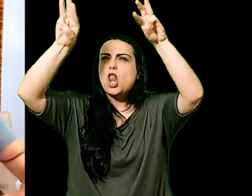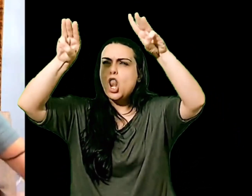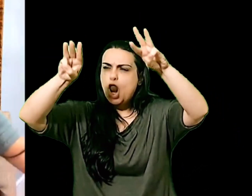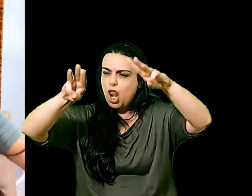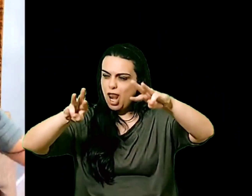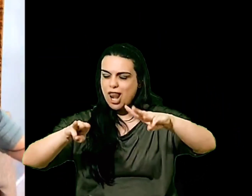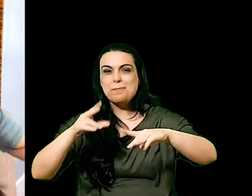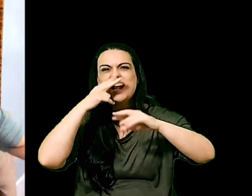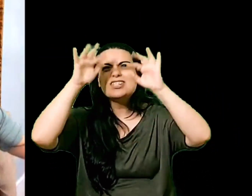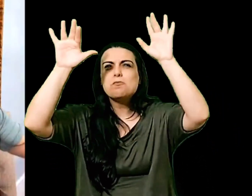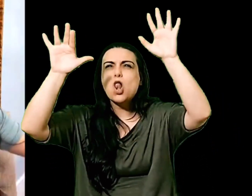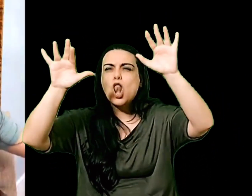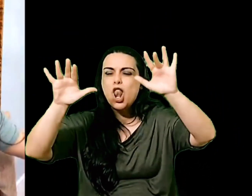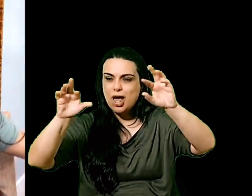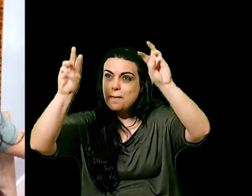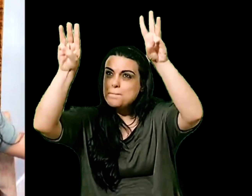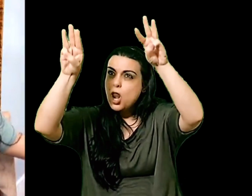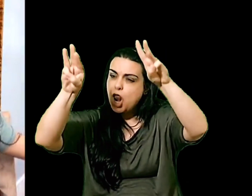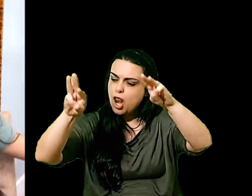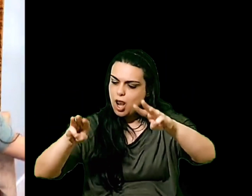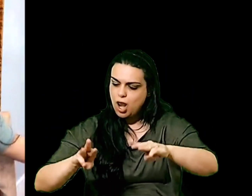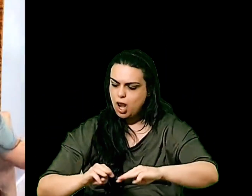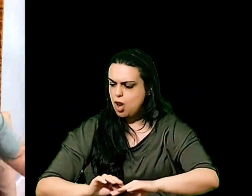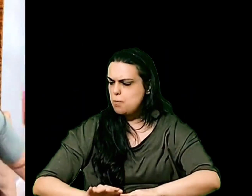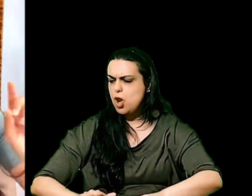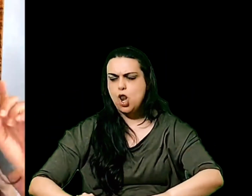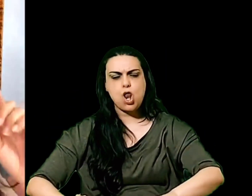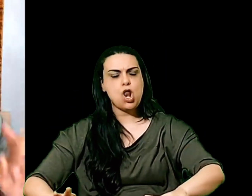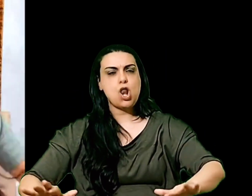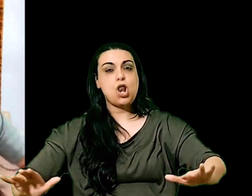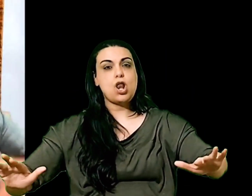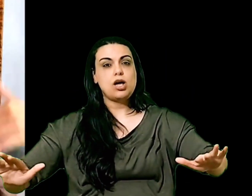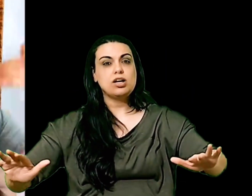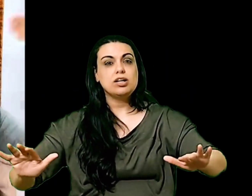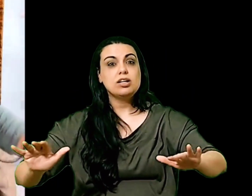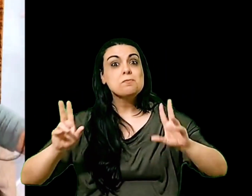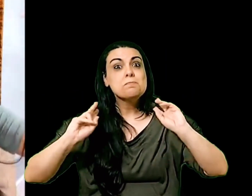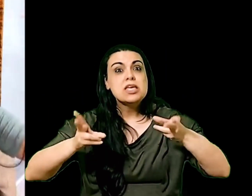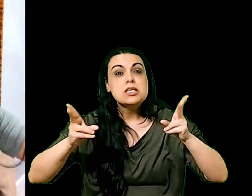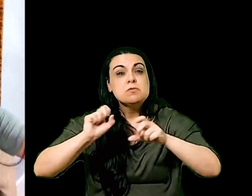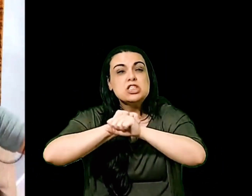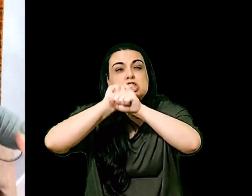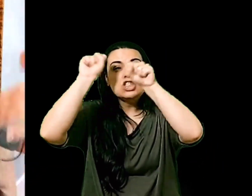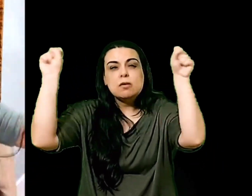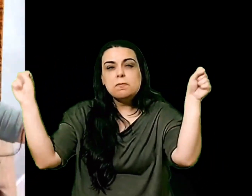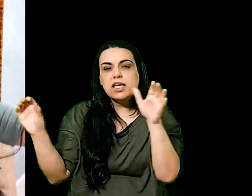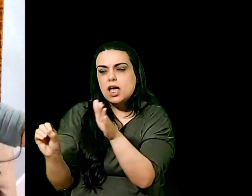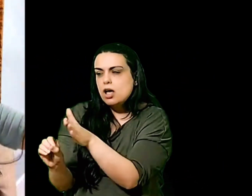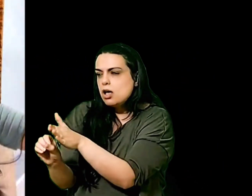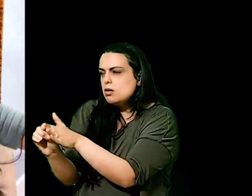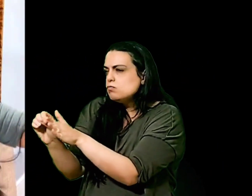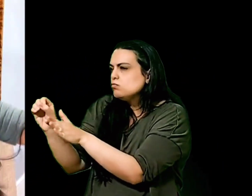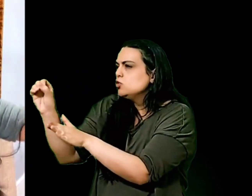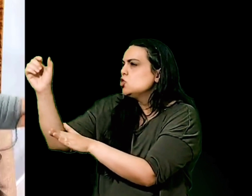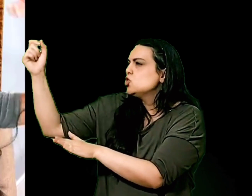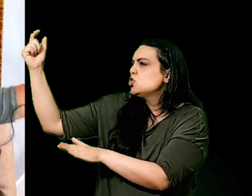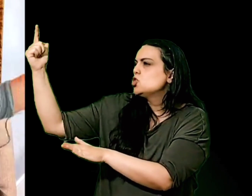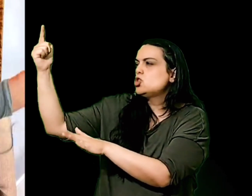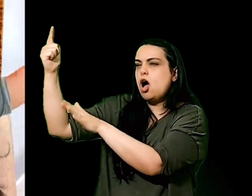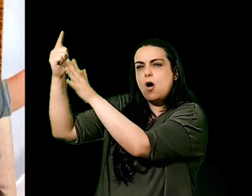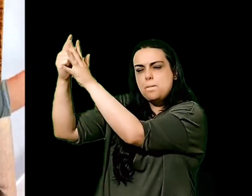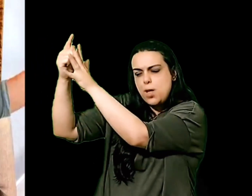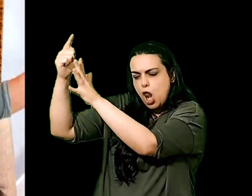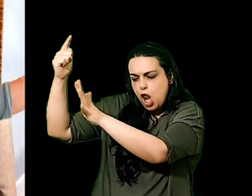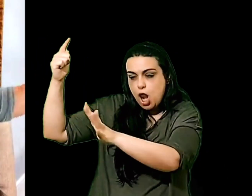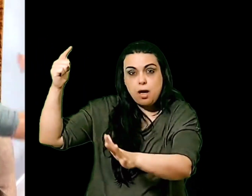maná repousava sobre a terra, como se fosse um orvalho. E antes de começar a tarde, ou seja, na manhã ainda, se o